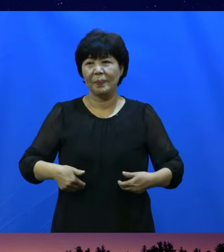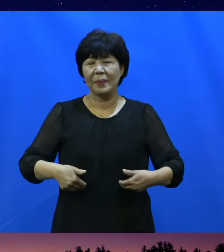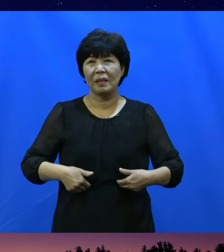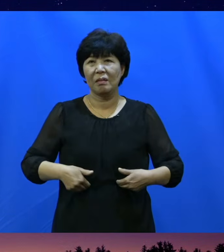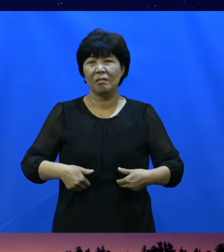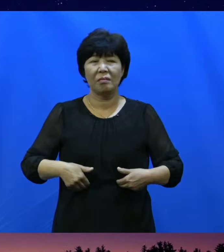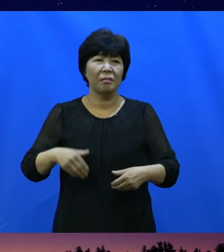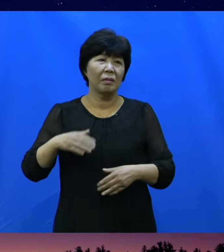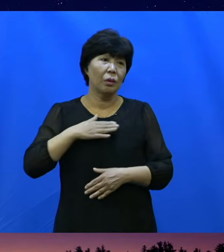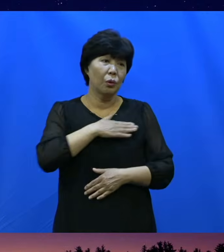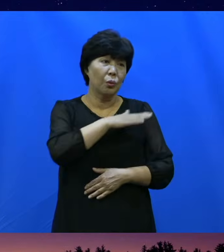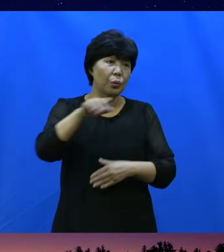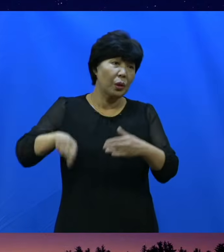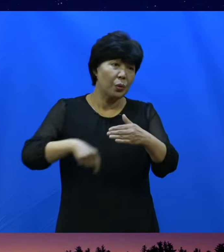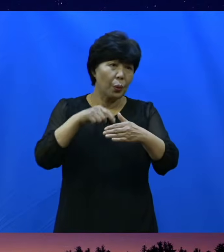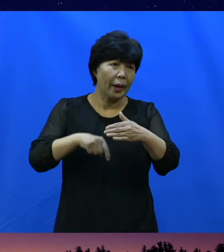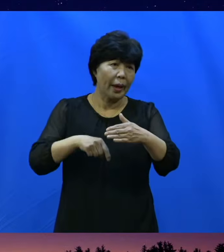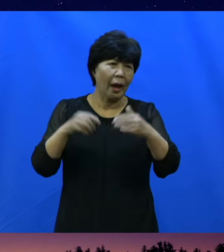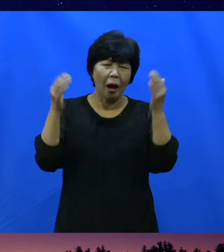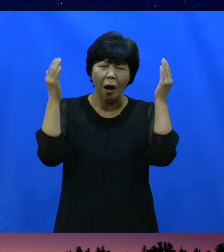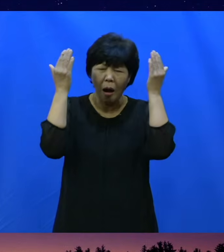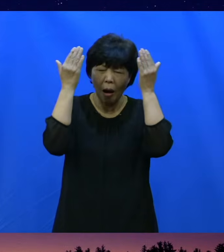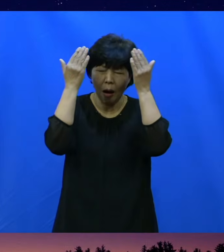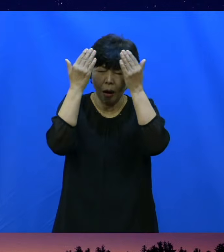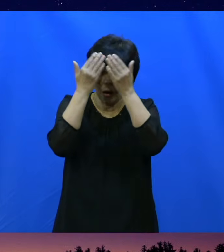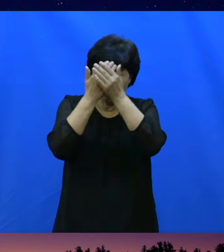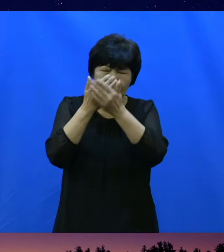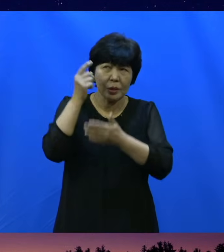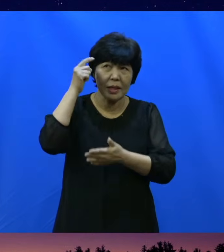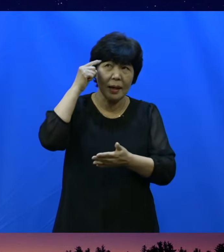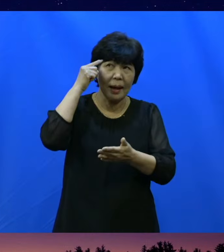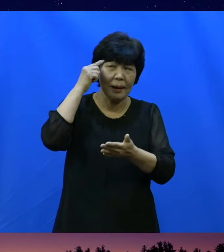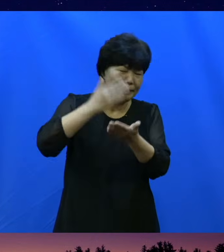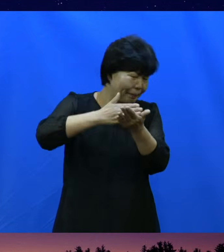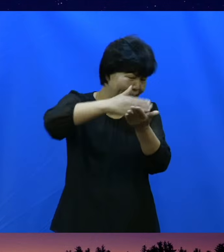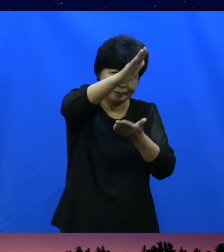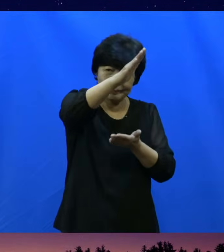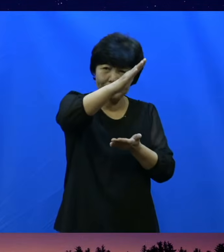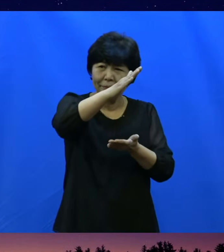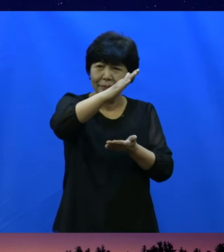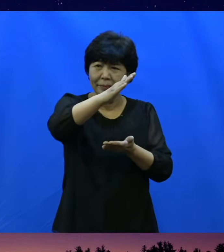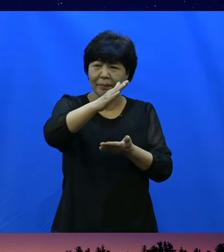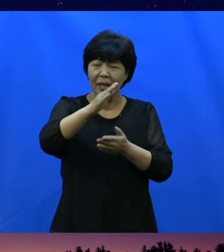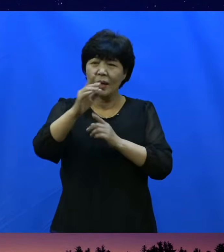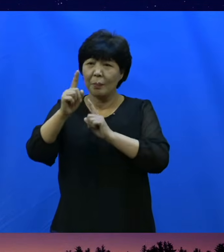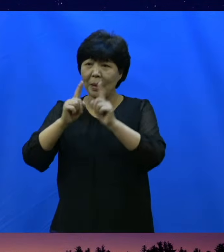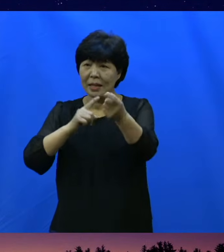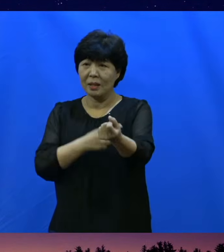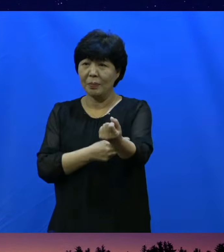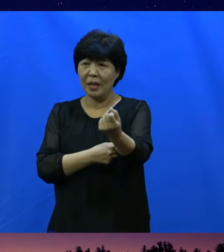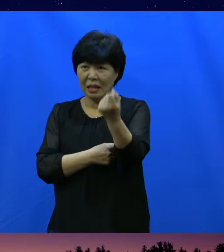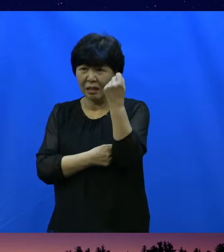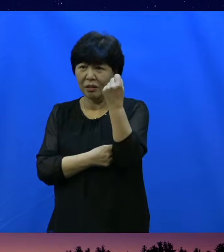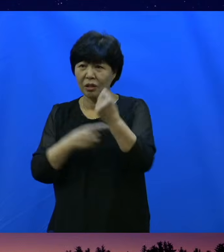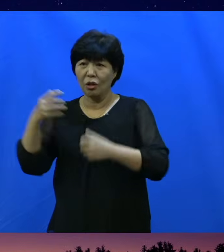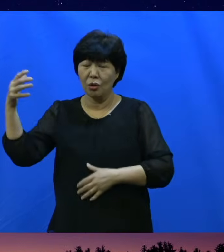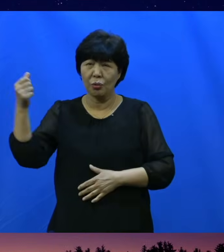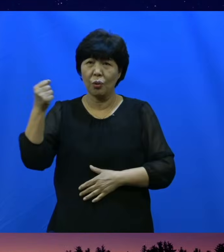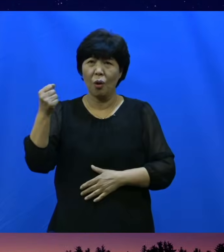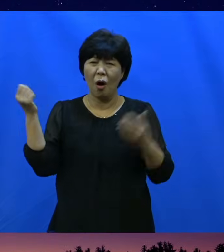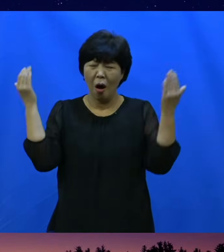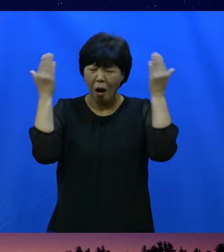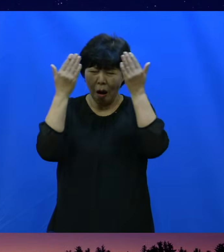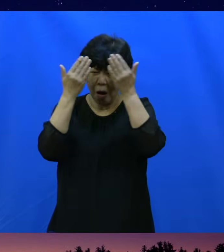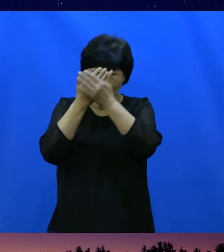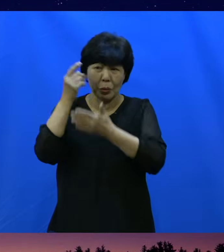안에 어두운 생각들을 걷어내고 부정적인 생각과 어두운 감정들을 말씀의 능력으로 벗겨내는 작업들을 계속하고 어두운